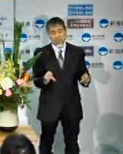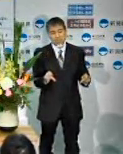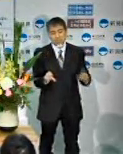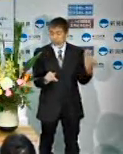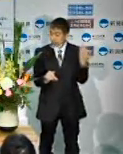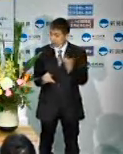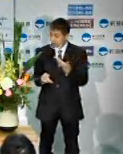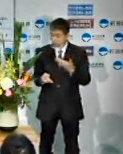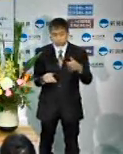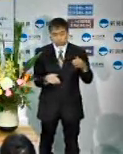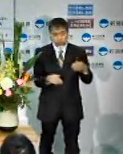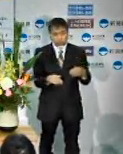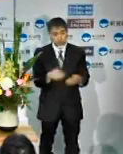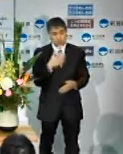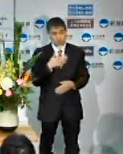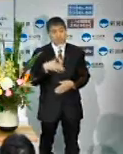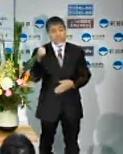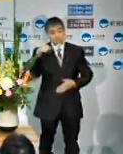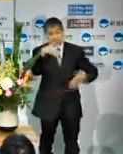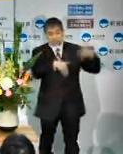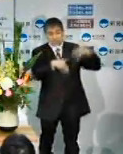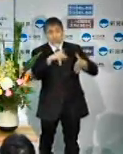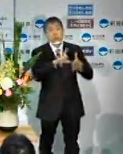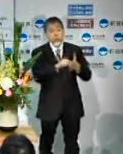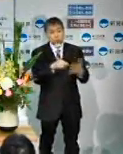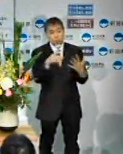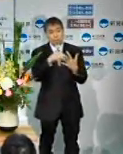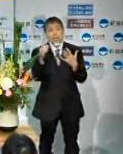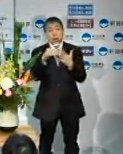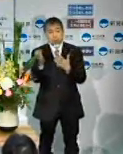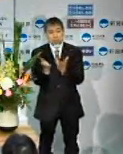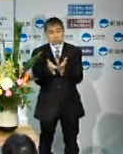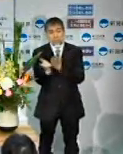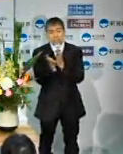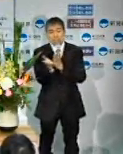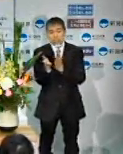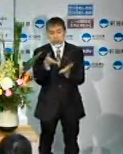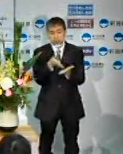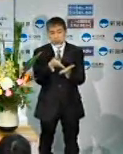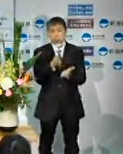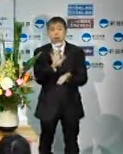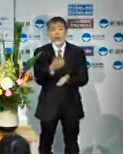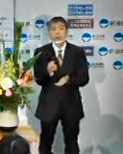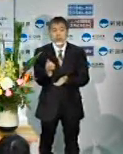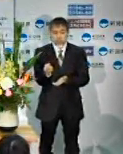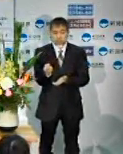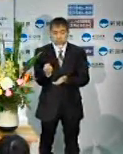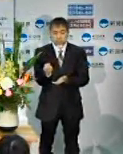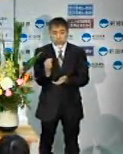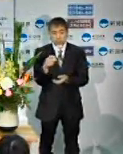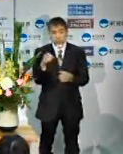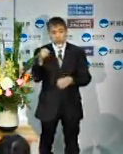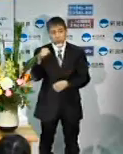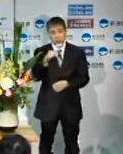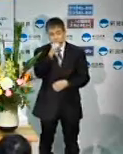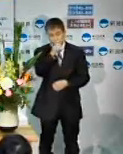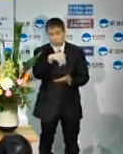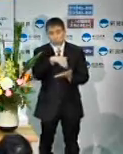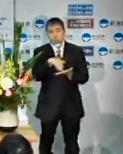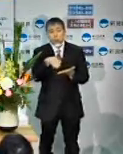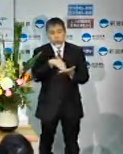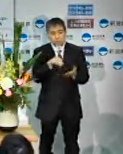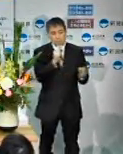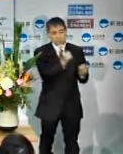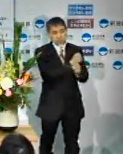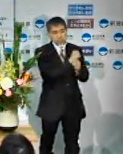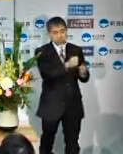新潟というのを実現するにあたってですね、一つまた予算なり事業なりもまたいろいろ作られると